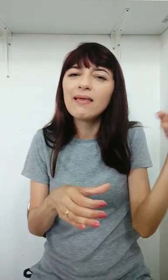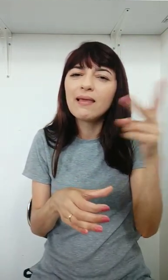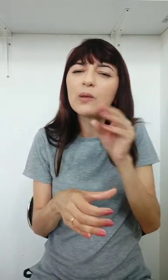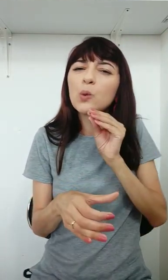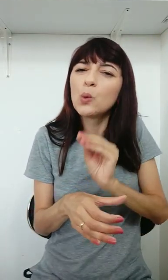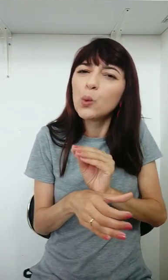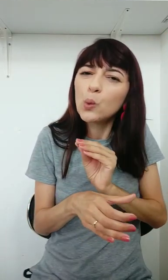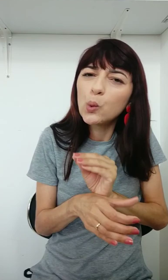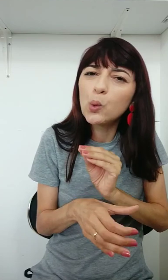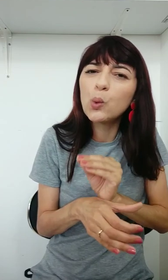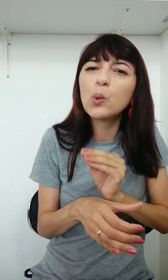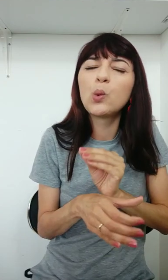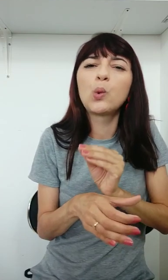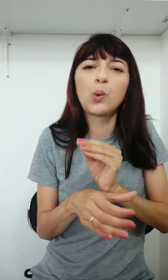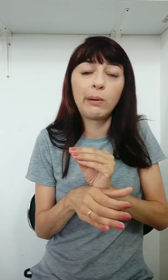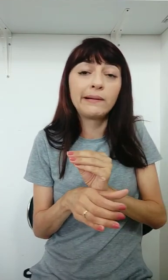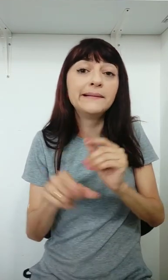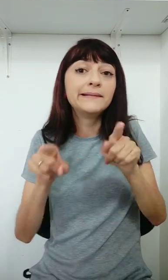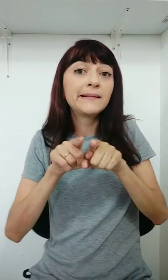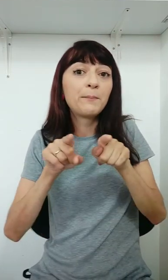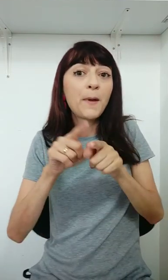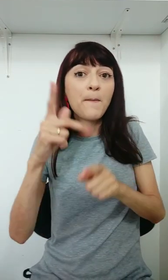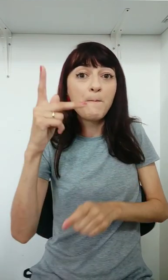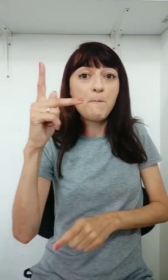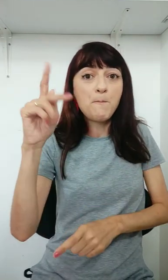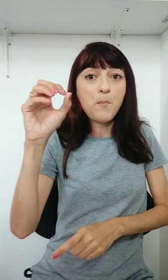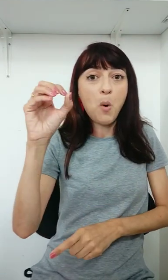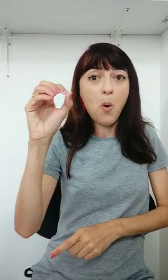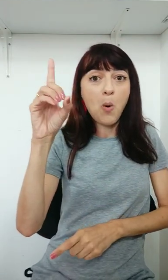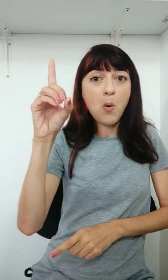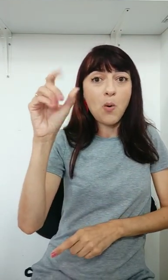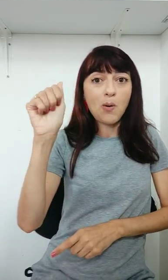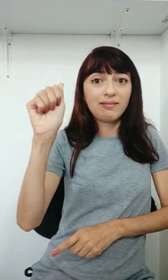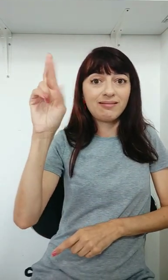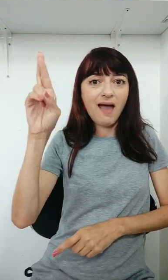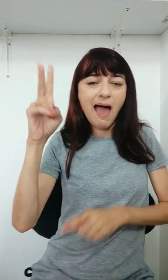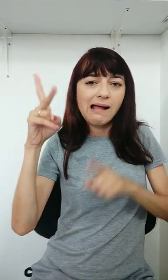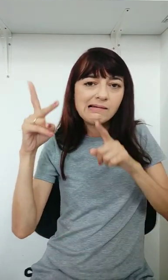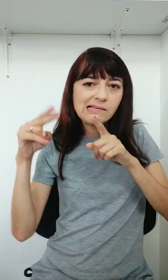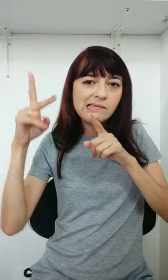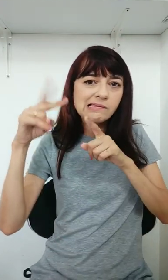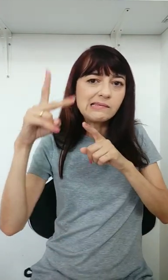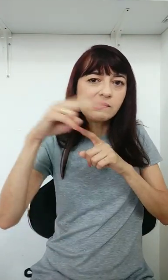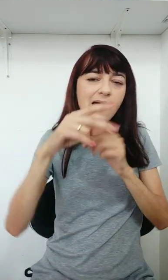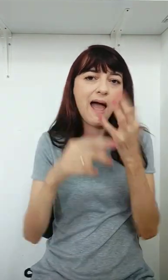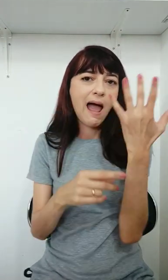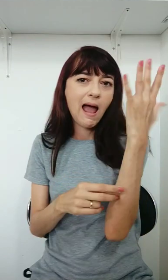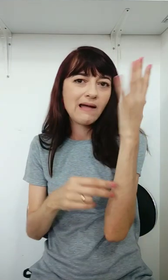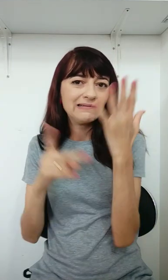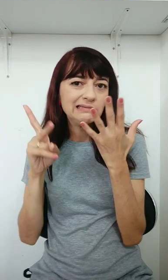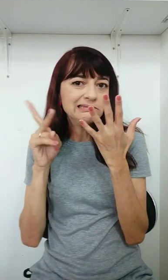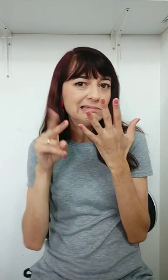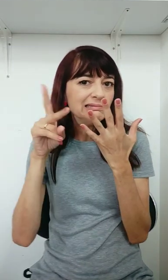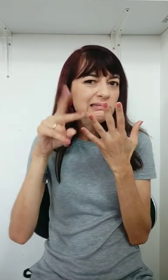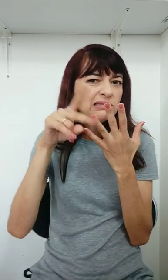regar, né? Por cuidar dessa planta, não é verdade? Vocês têm que podar ela de vez em